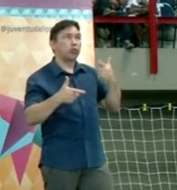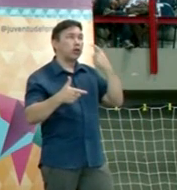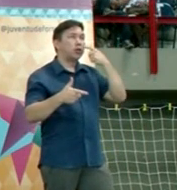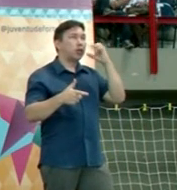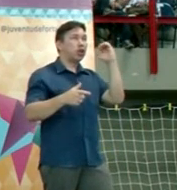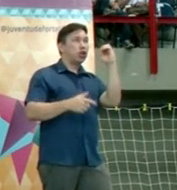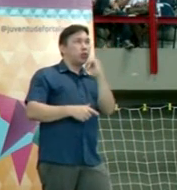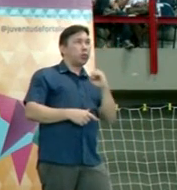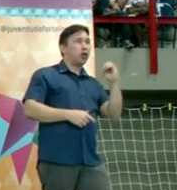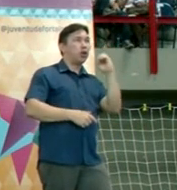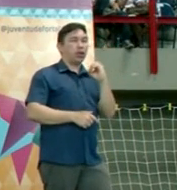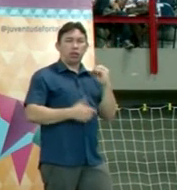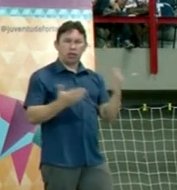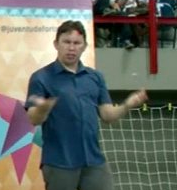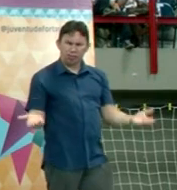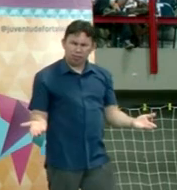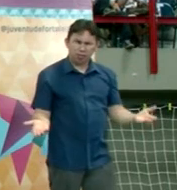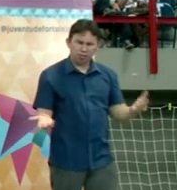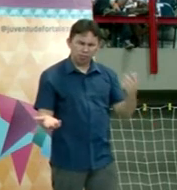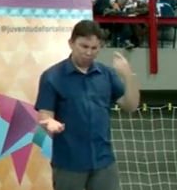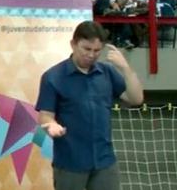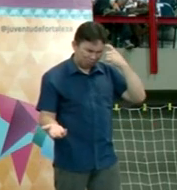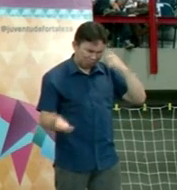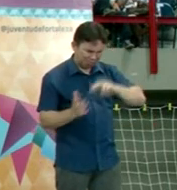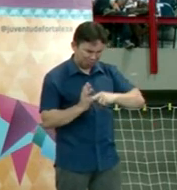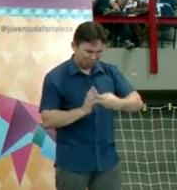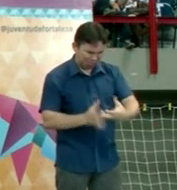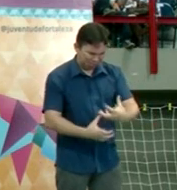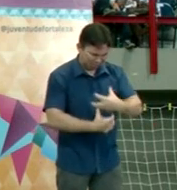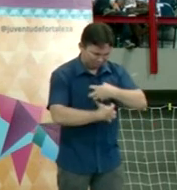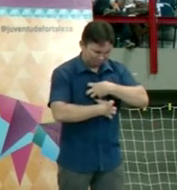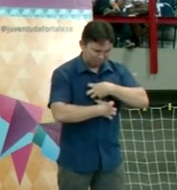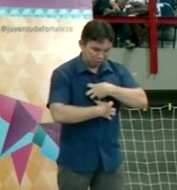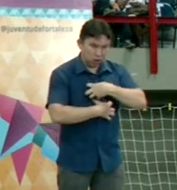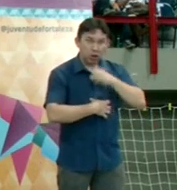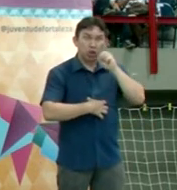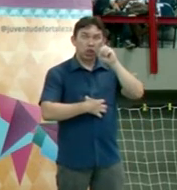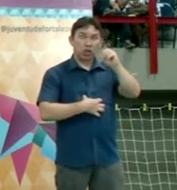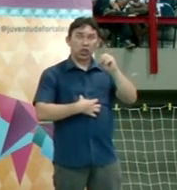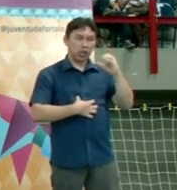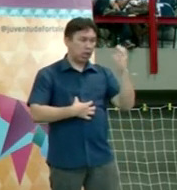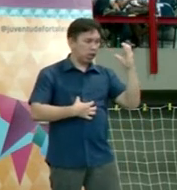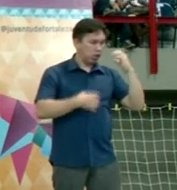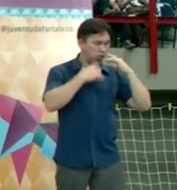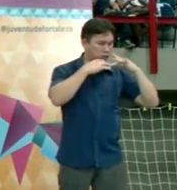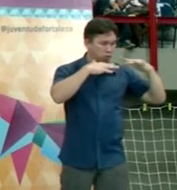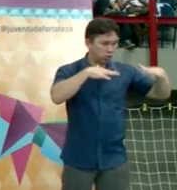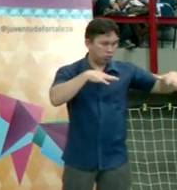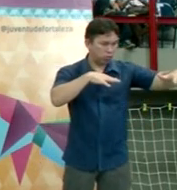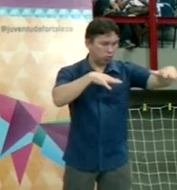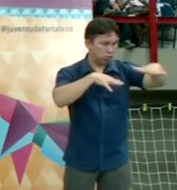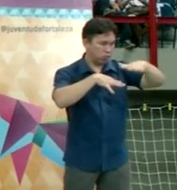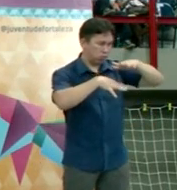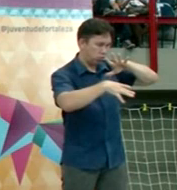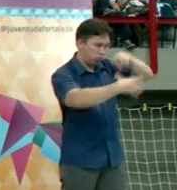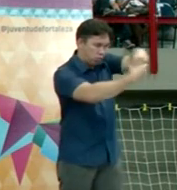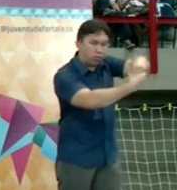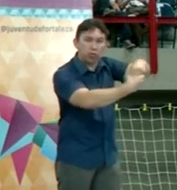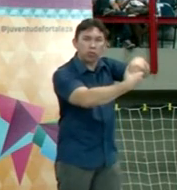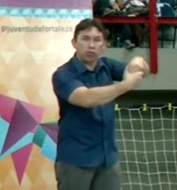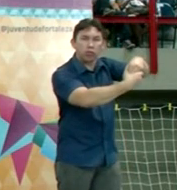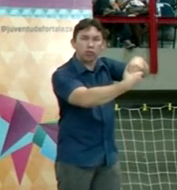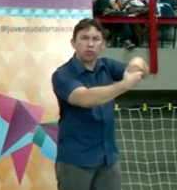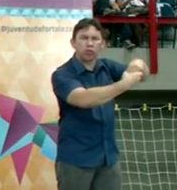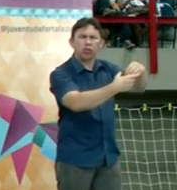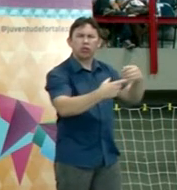uma bolinha. O que não faz absolutamente nenhum sentido se as ciências da natureza tratam da natureza.